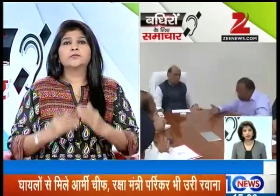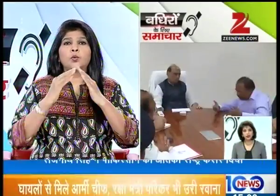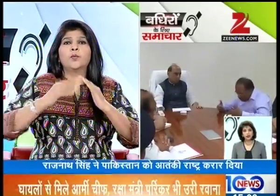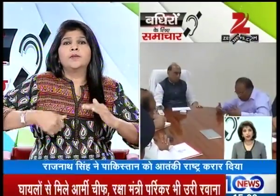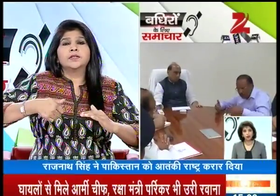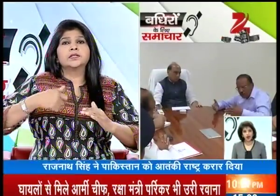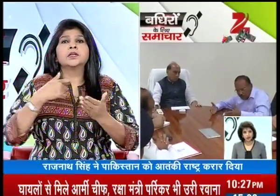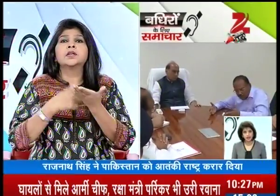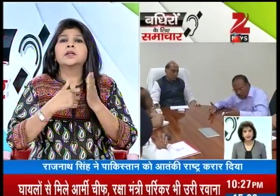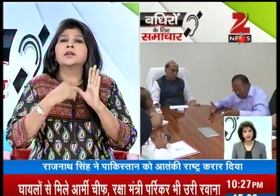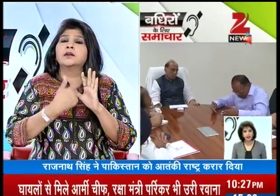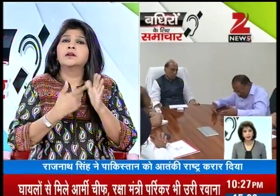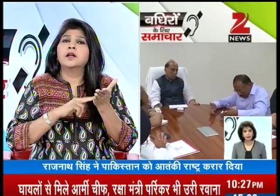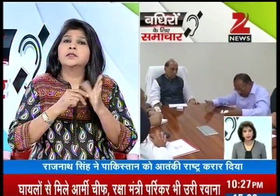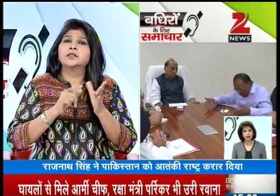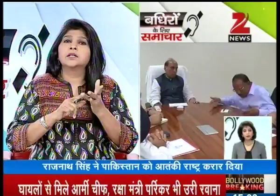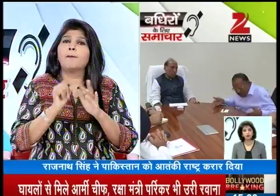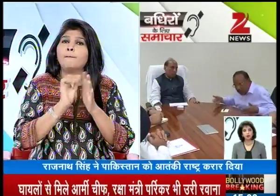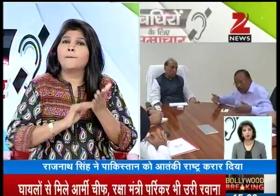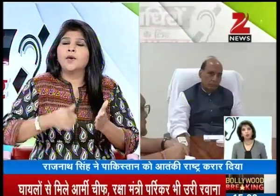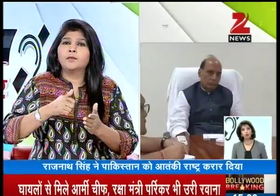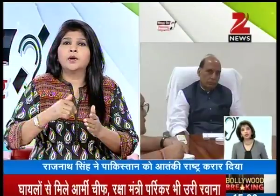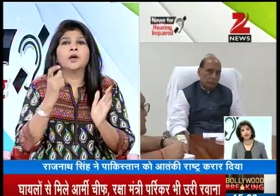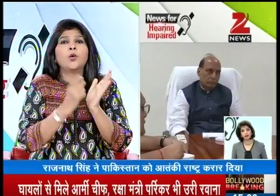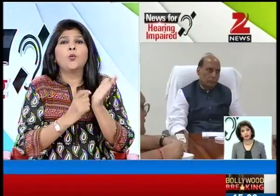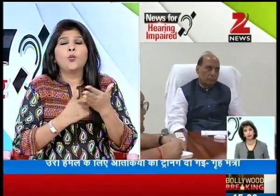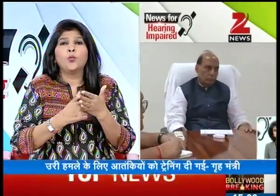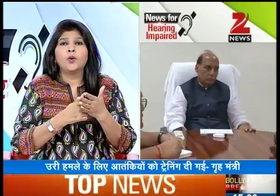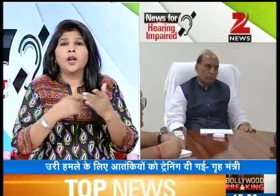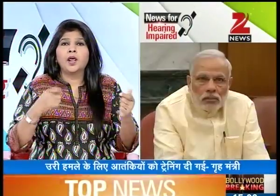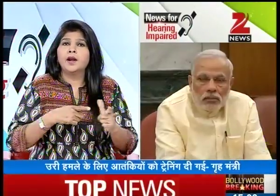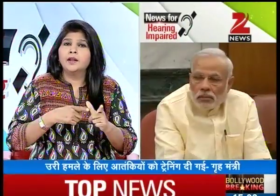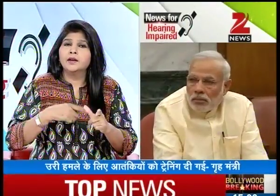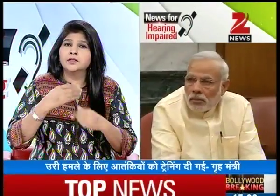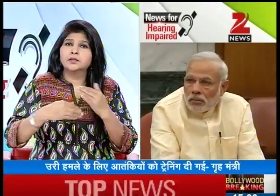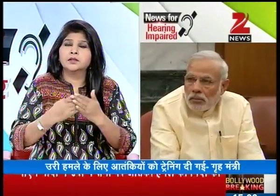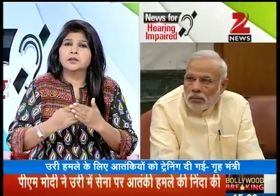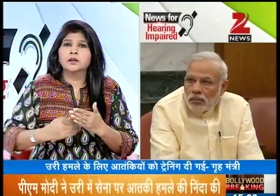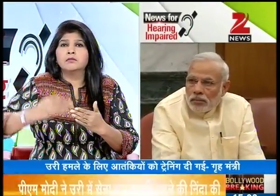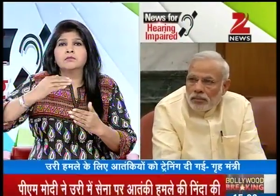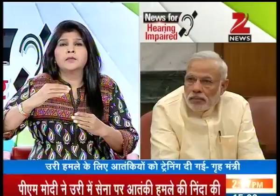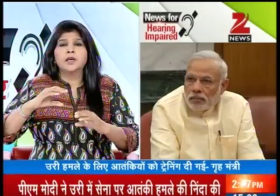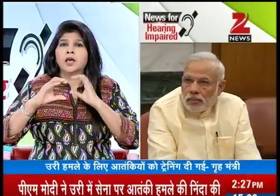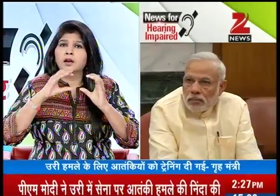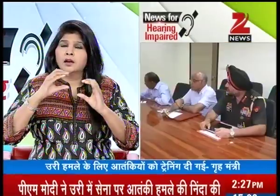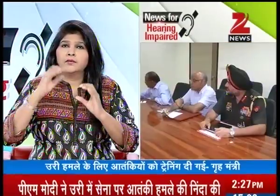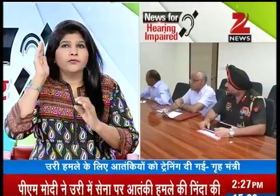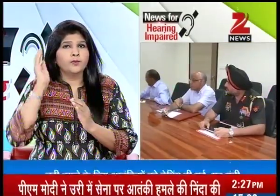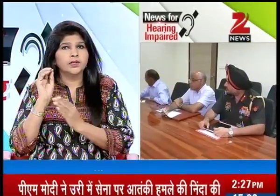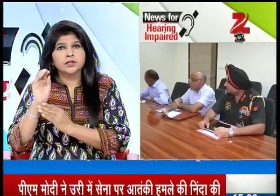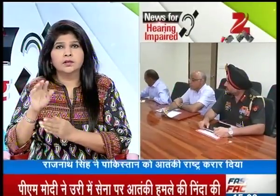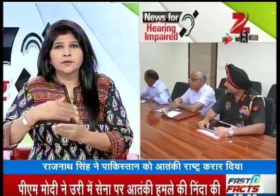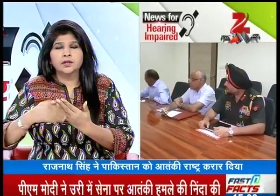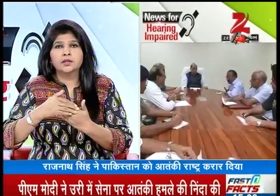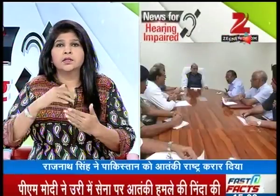गृह मंत्री राजनाथ सिंह ने प्रधानमंत्री को उरी आतंकी हमले के बाद हुई उच्च स्तरीय बैठक के बारे में भी जानकारी